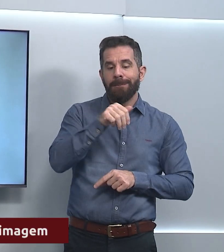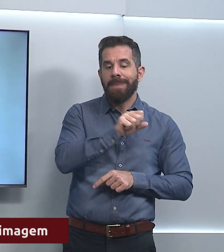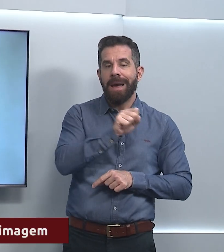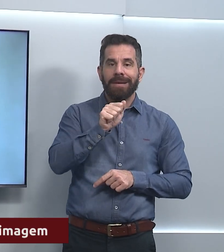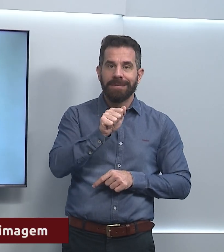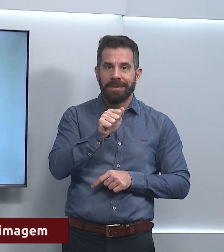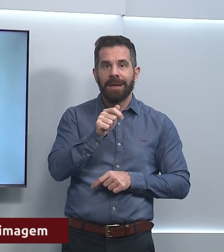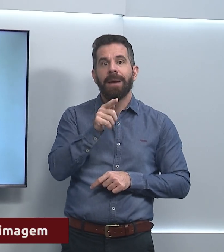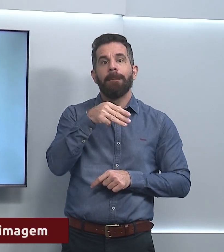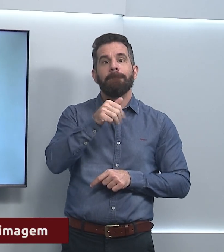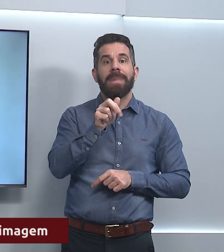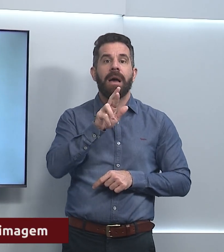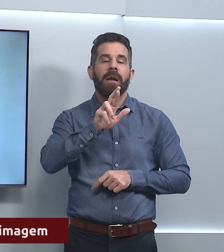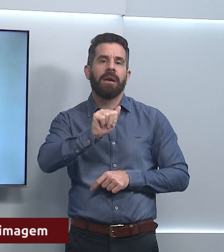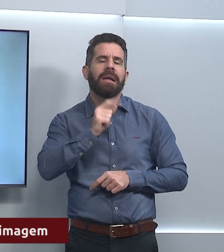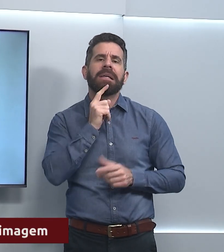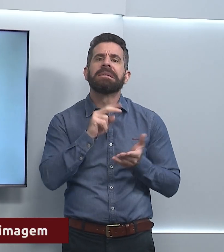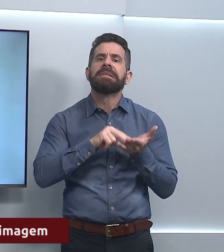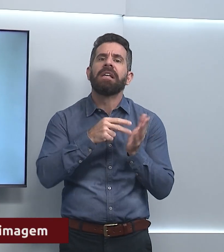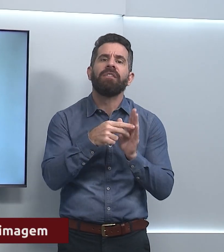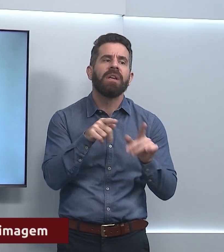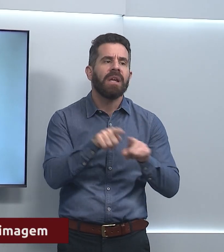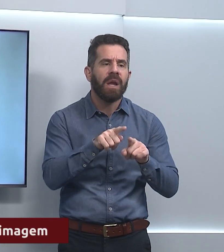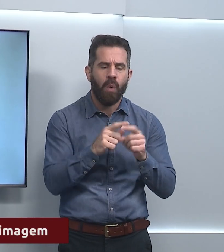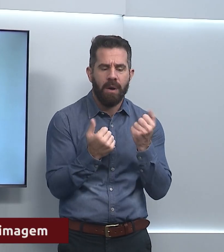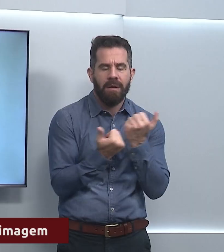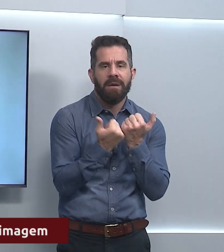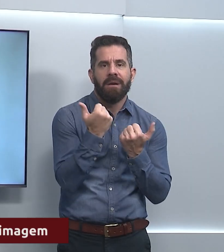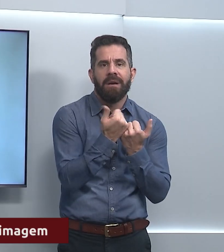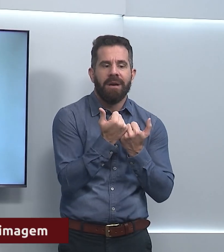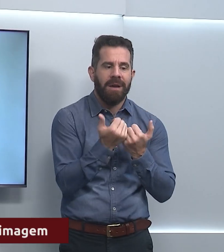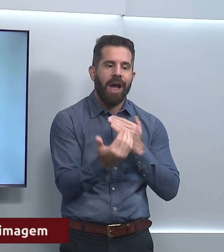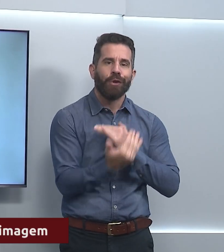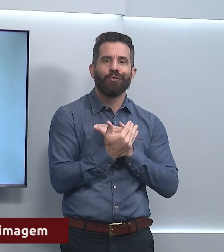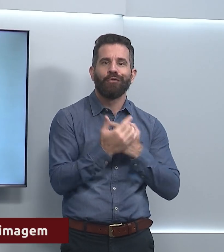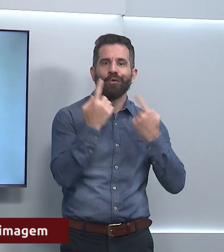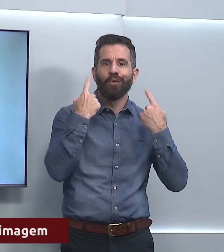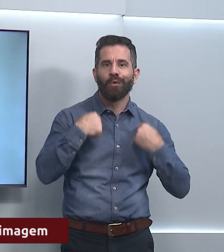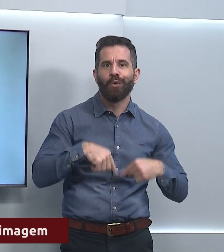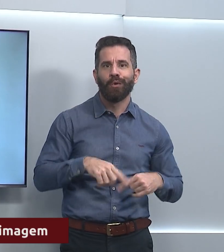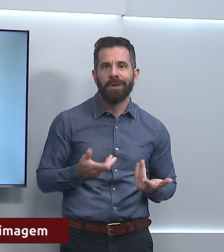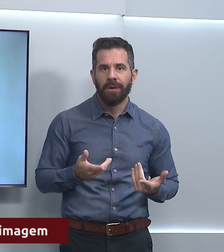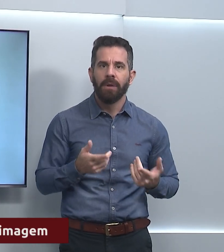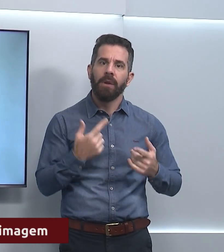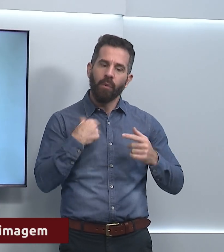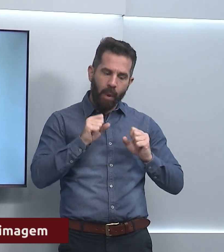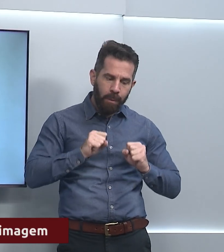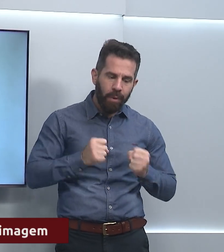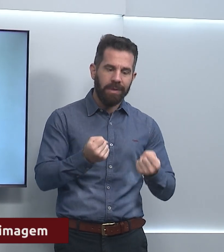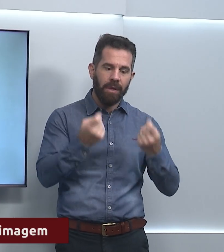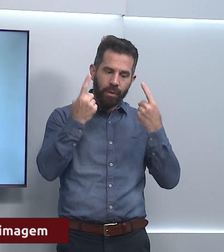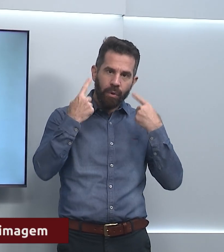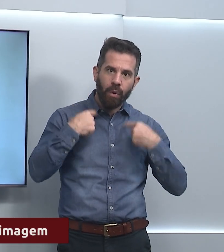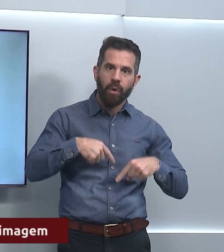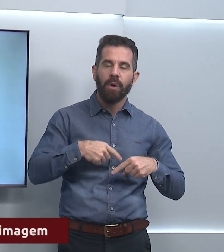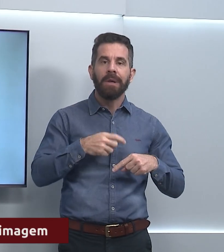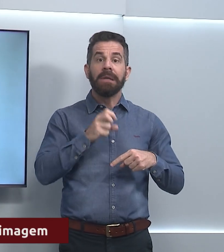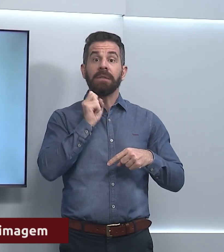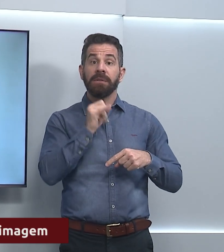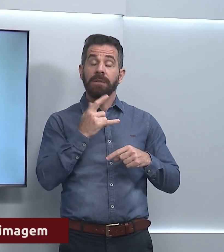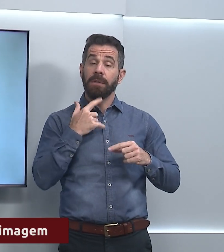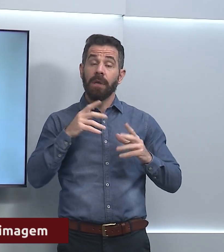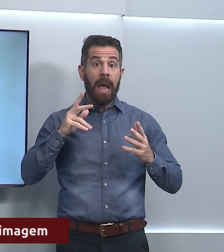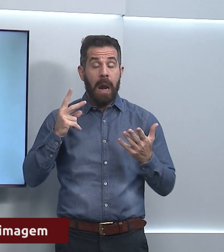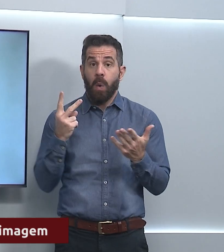em relação à imunidade. Então, é protetor ósseo, protetor articular, protetor do nosso sistema imune. Quando você tem uma